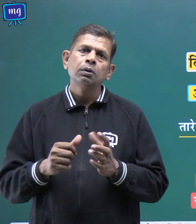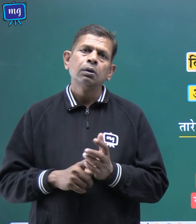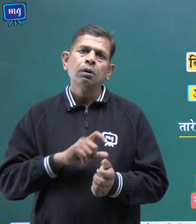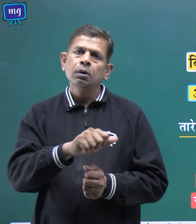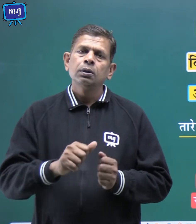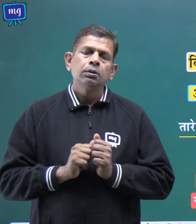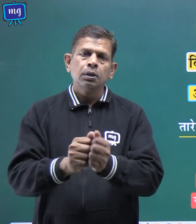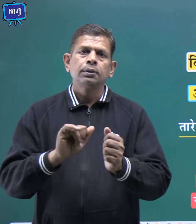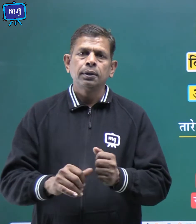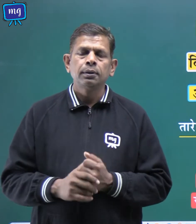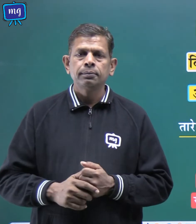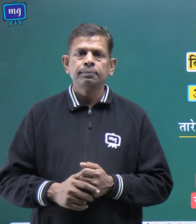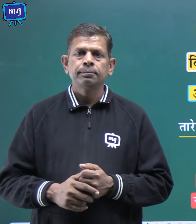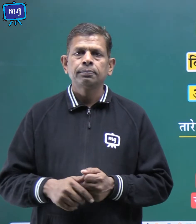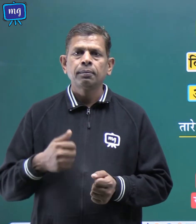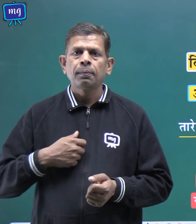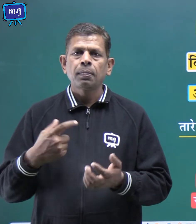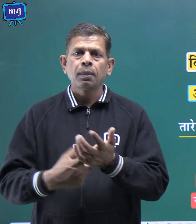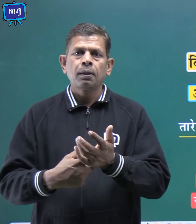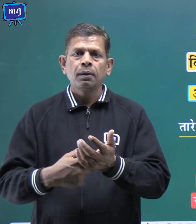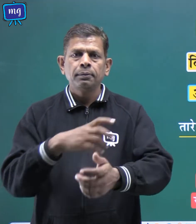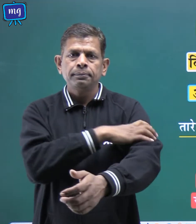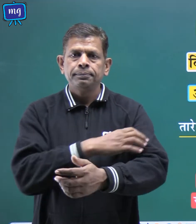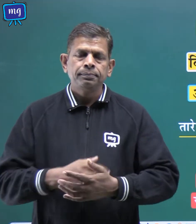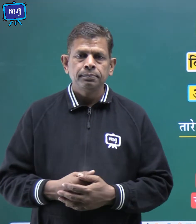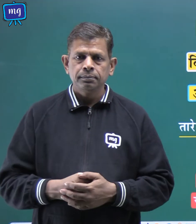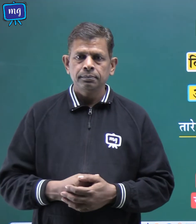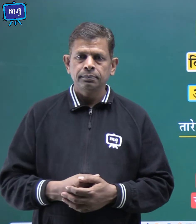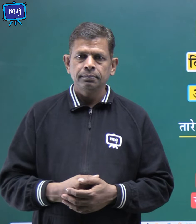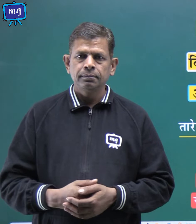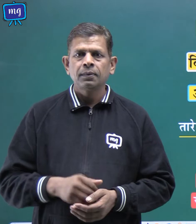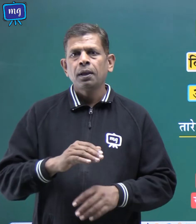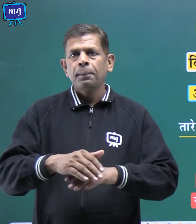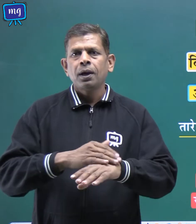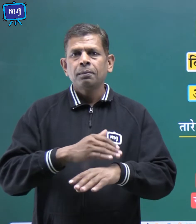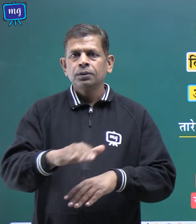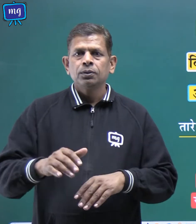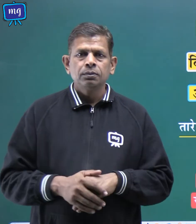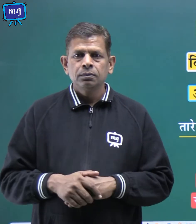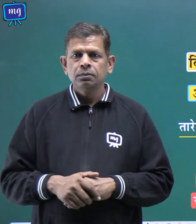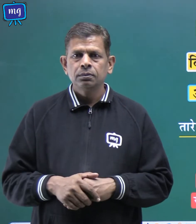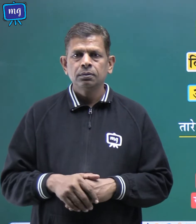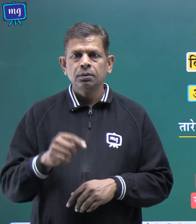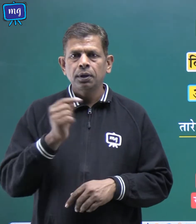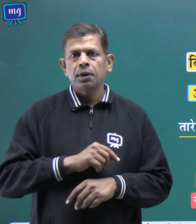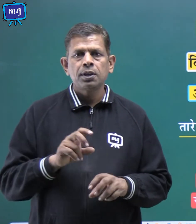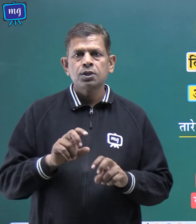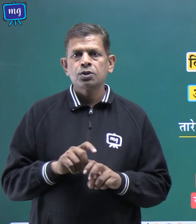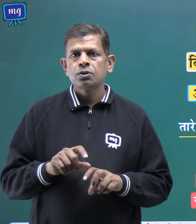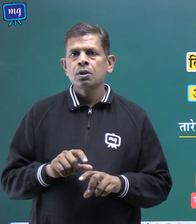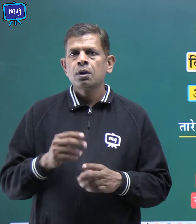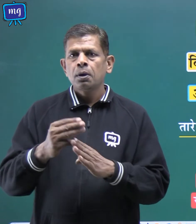और मेरे साथ हैं रामस्वरूप कुमार। प्यारे बच्चों, इस भाग में